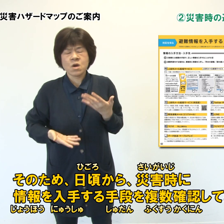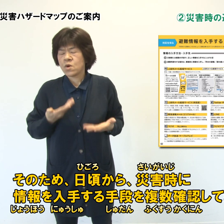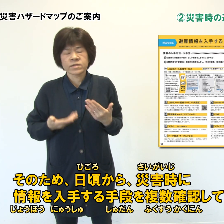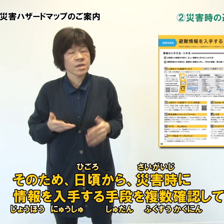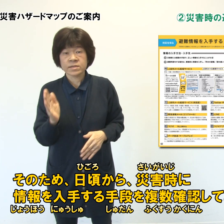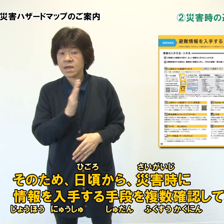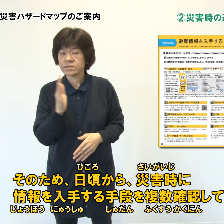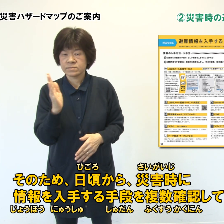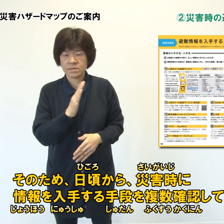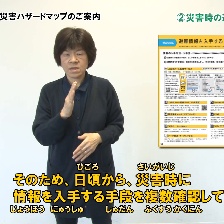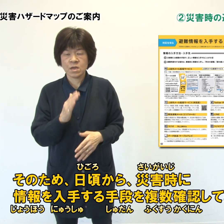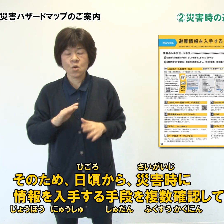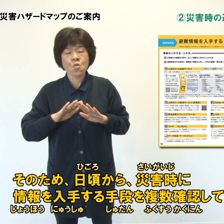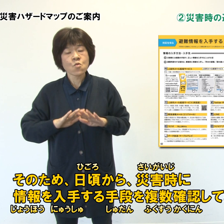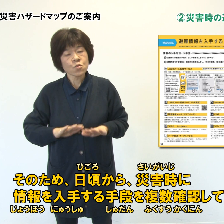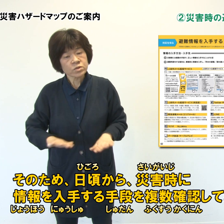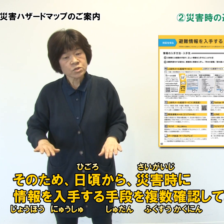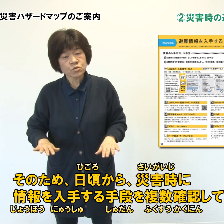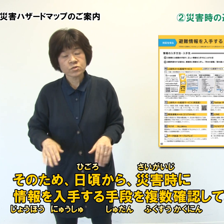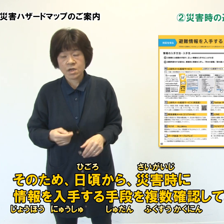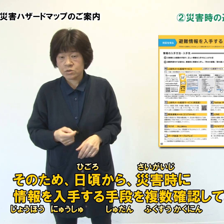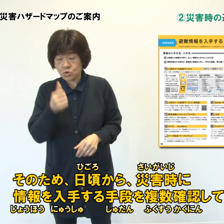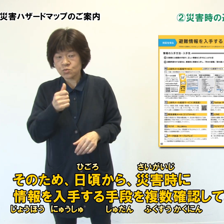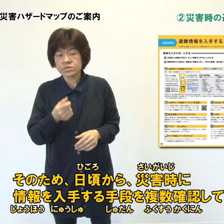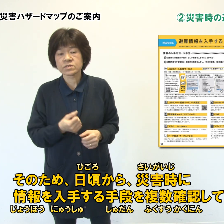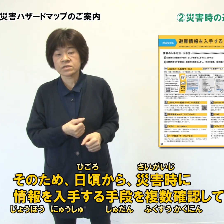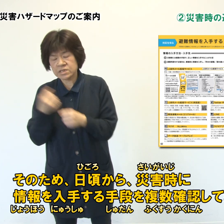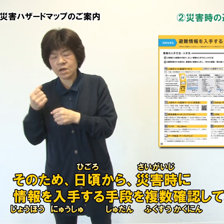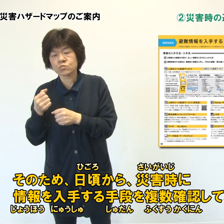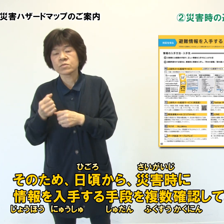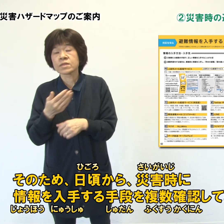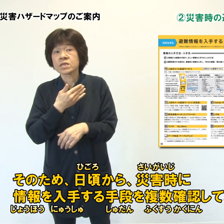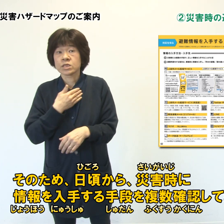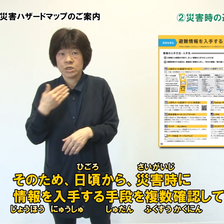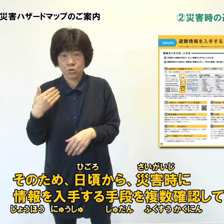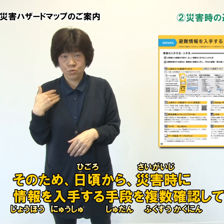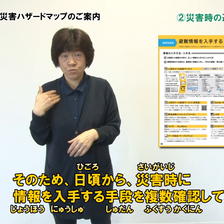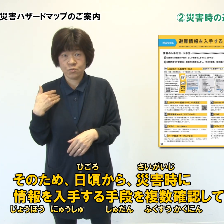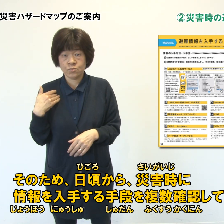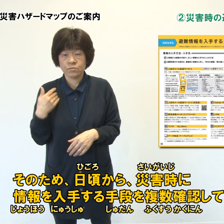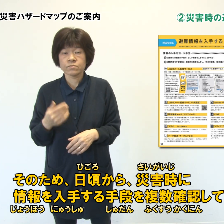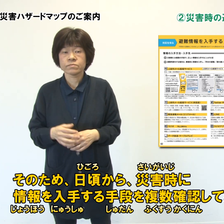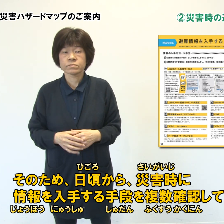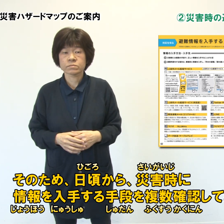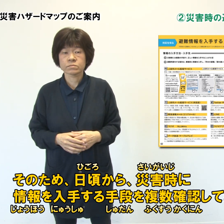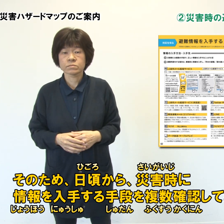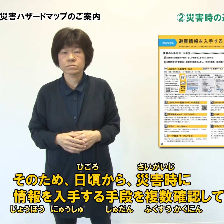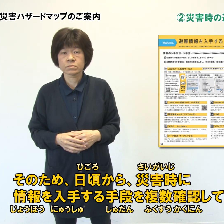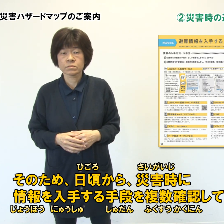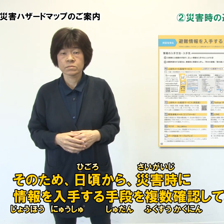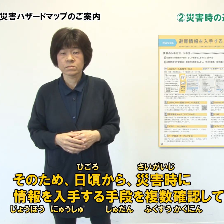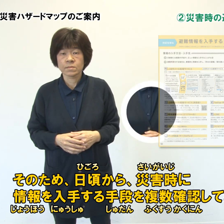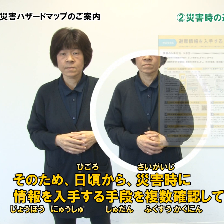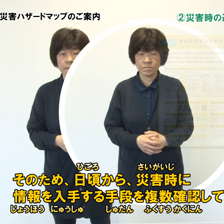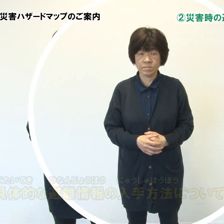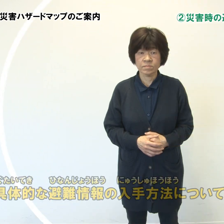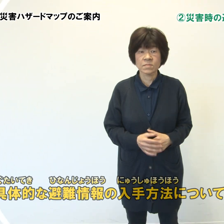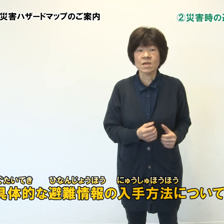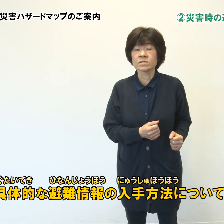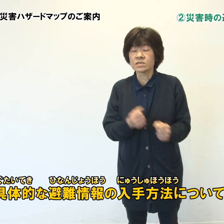ため日頃から災害時に情報を入手する手段を複数確認しておきましょう。具体